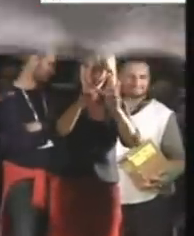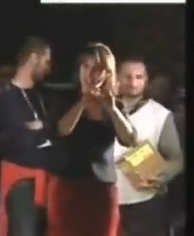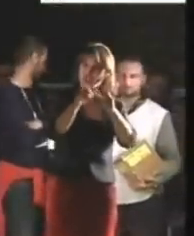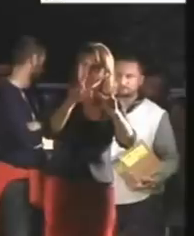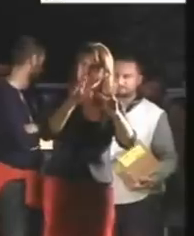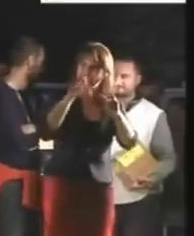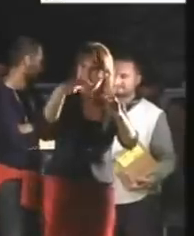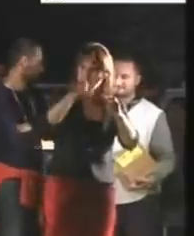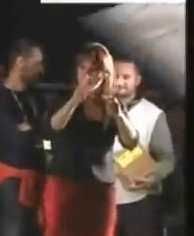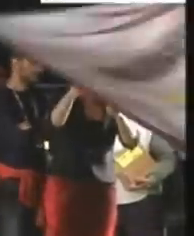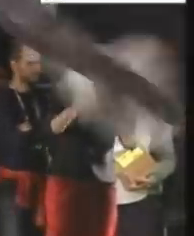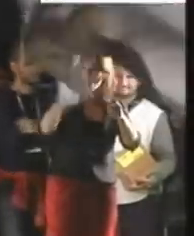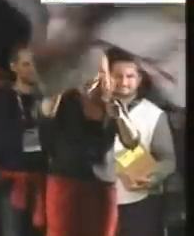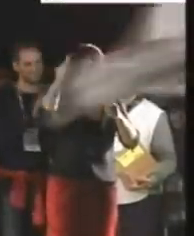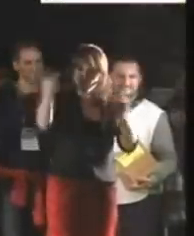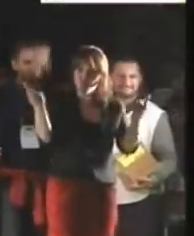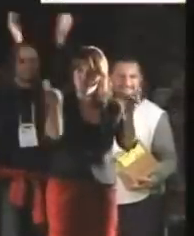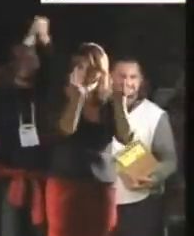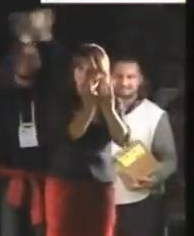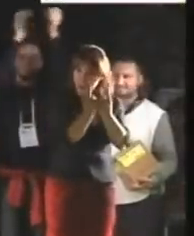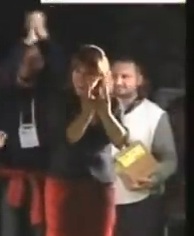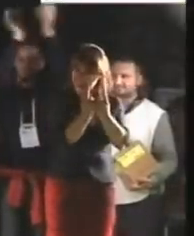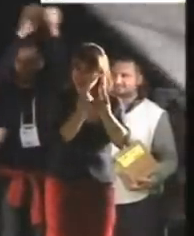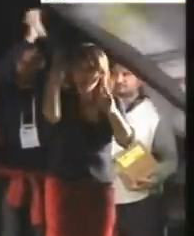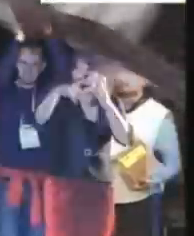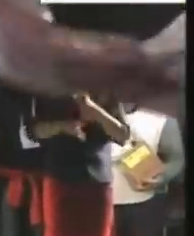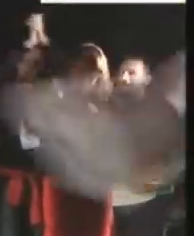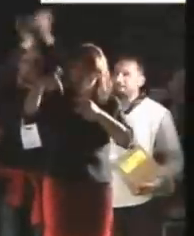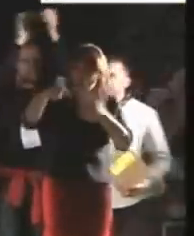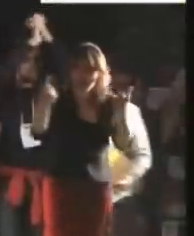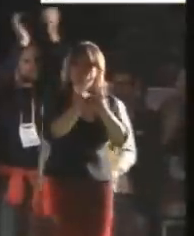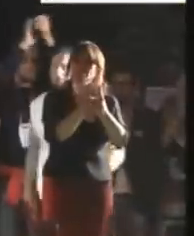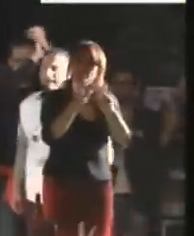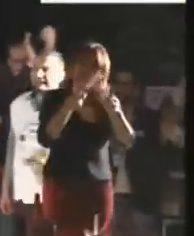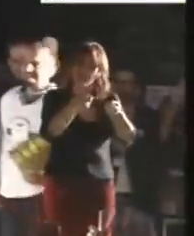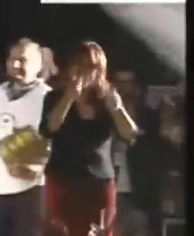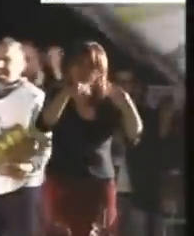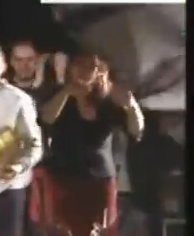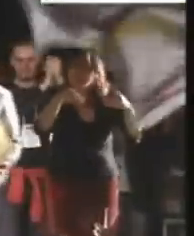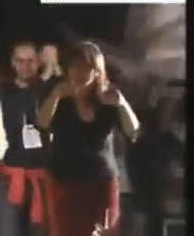psiconano a tirarsi su il morale là. Grazie a tutti!